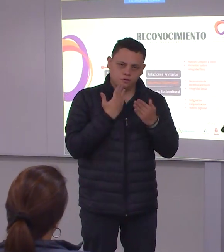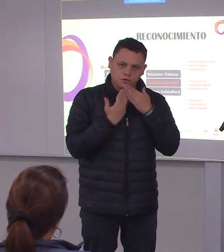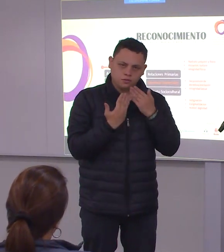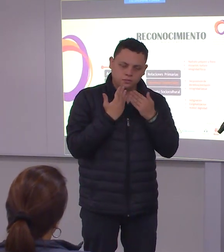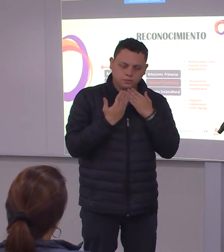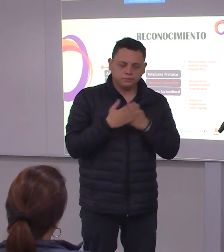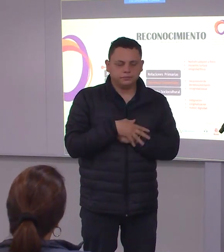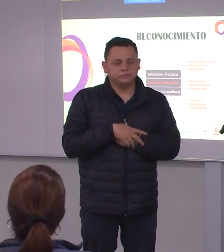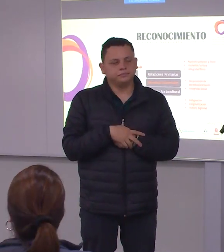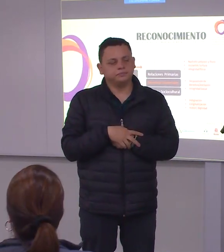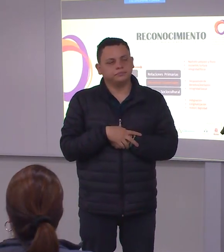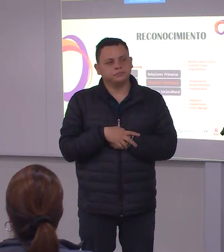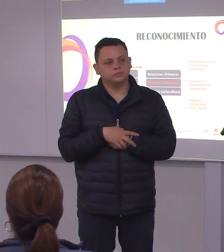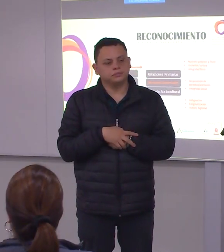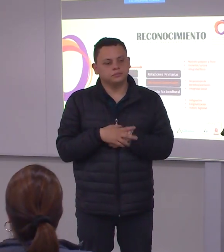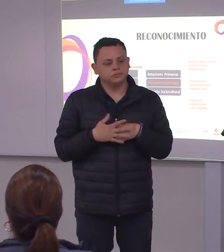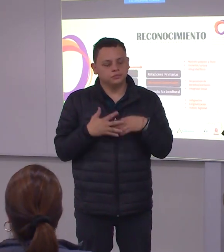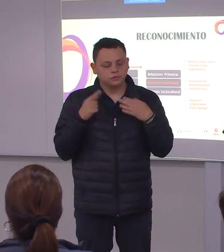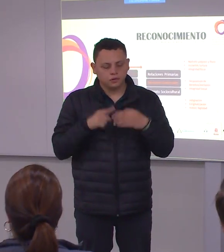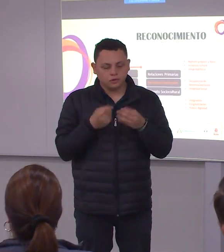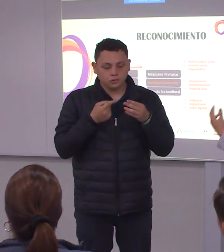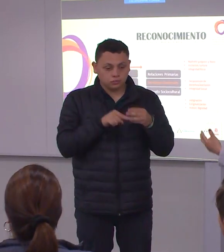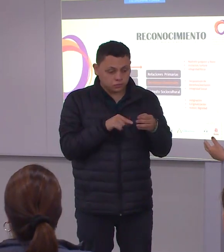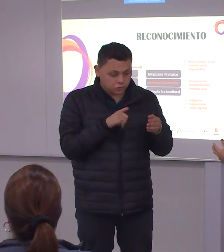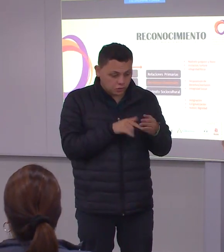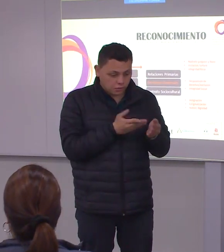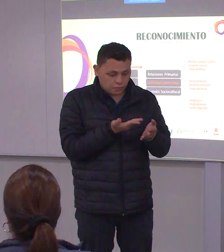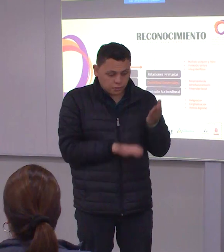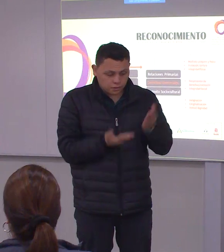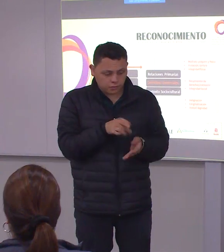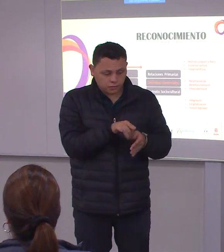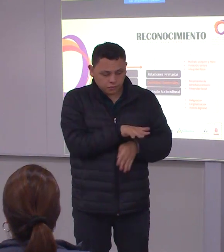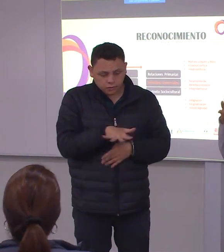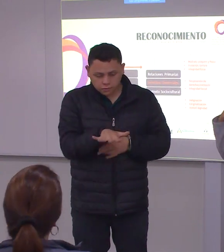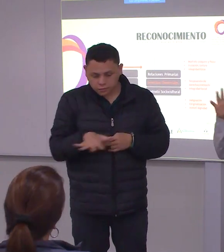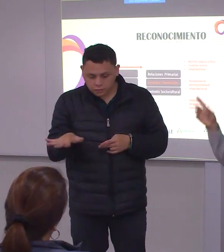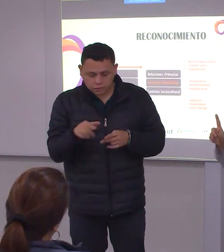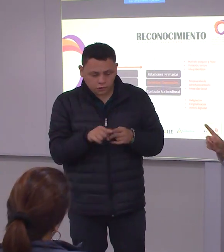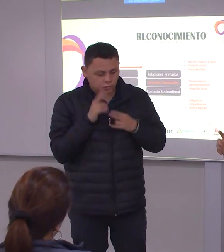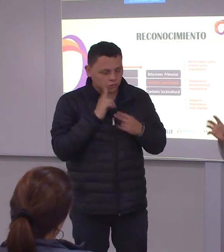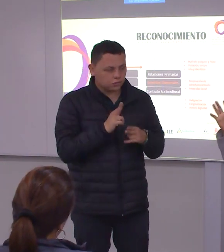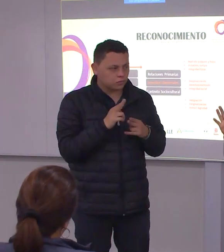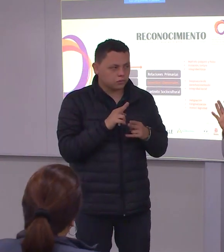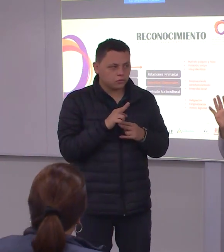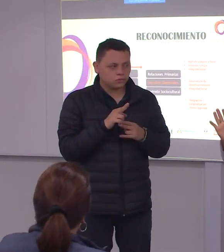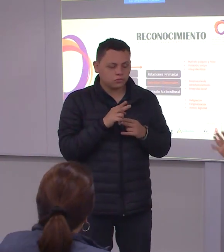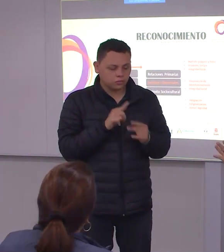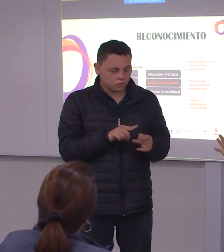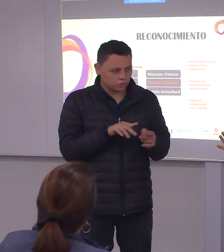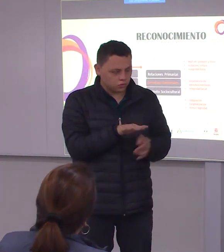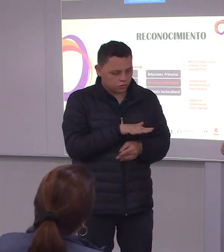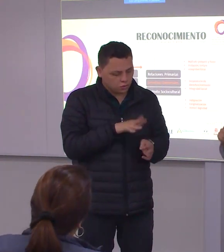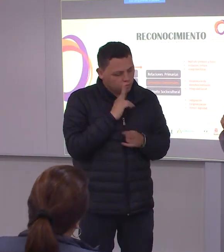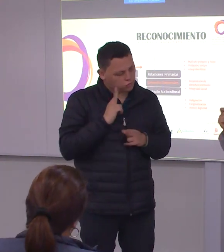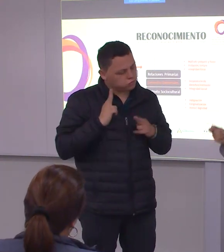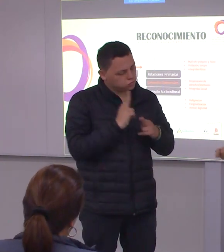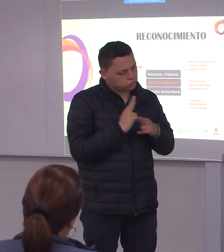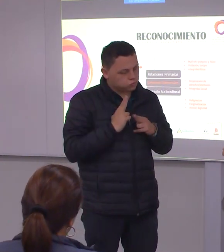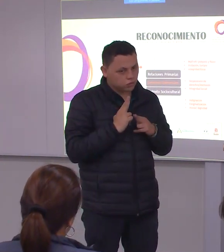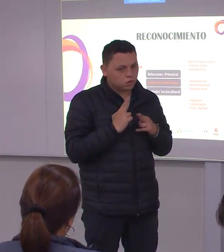cada forma de reconocimiento corresponde a un el no reconocimiento en esa esfera